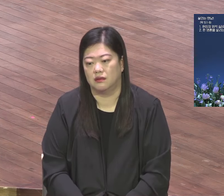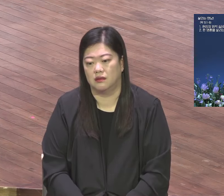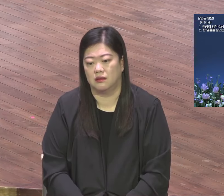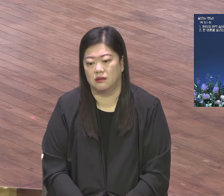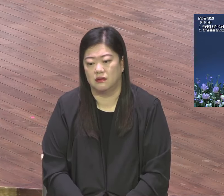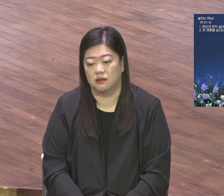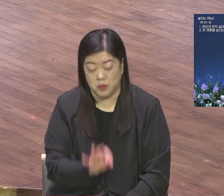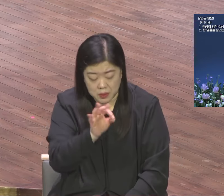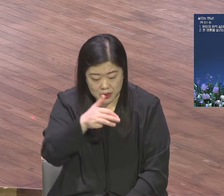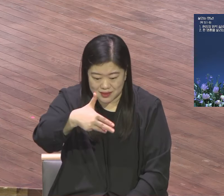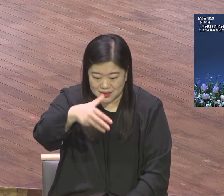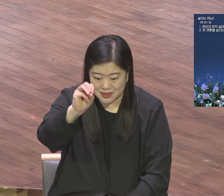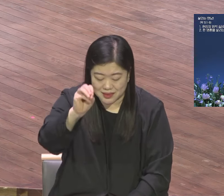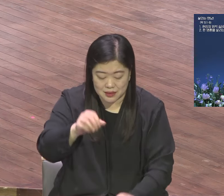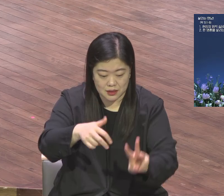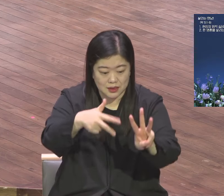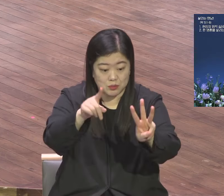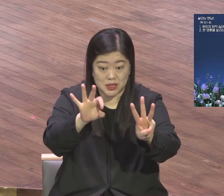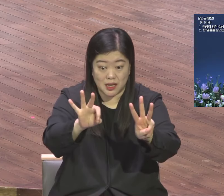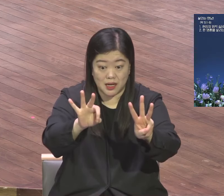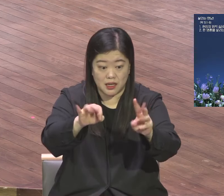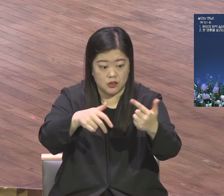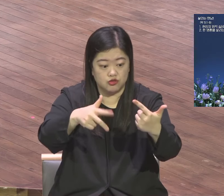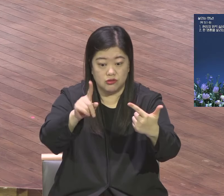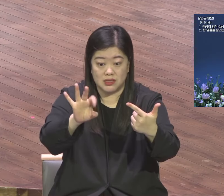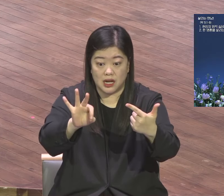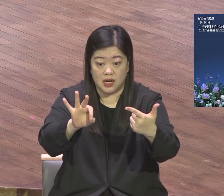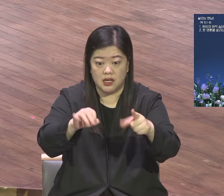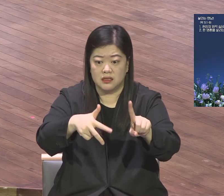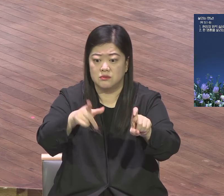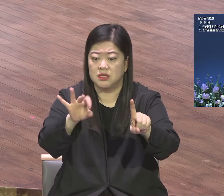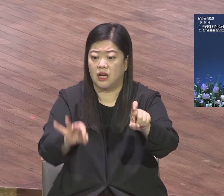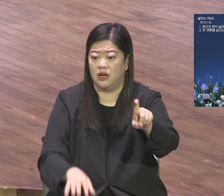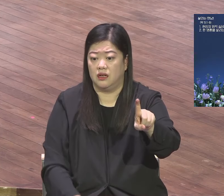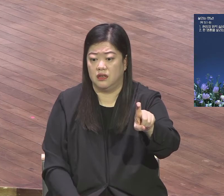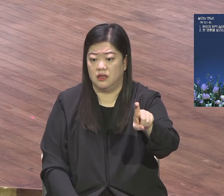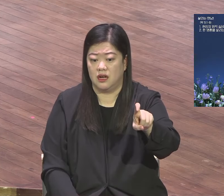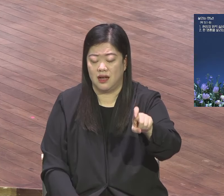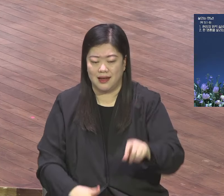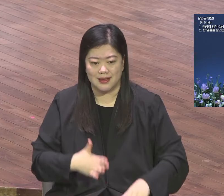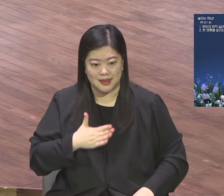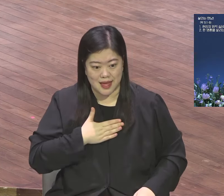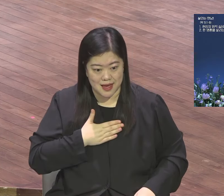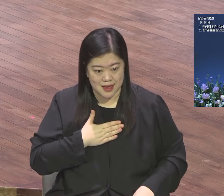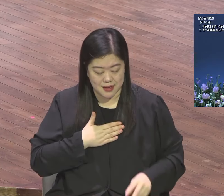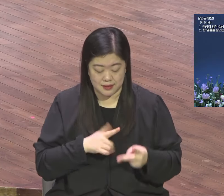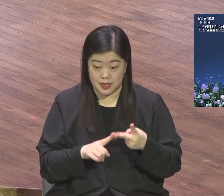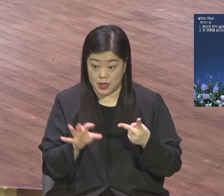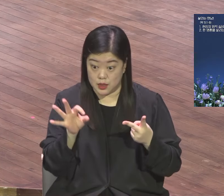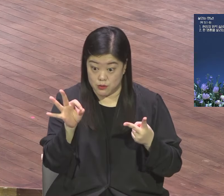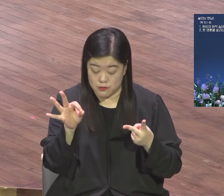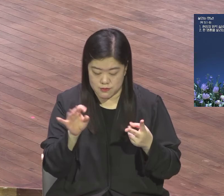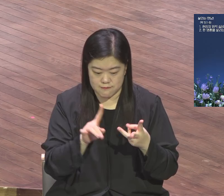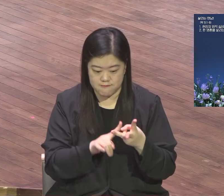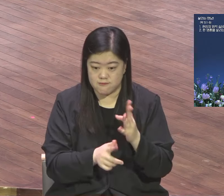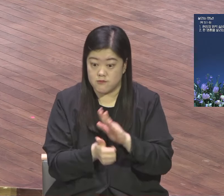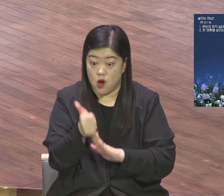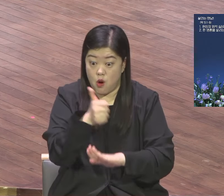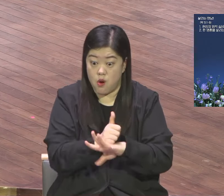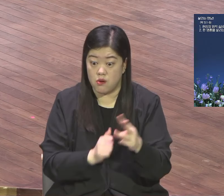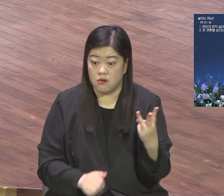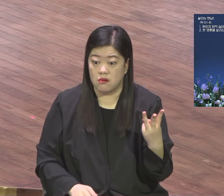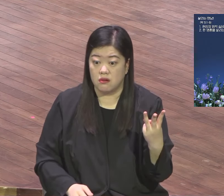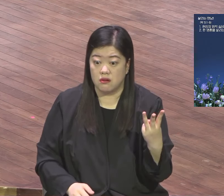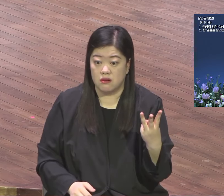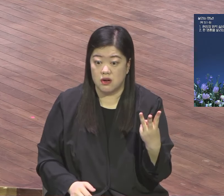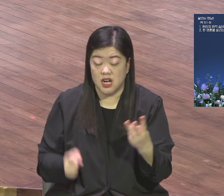6장, 11장이죠. 나 중심, 물질 중심, 세계, 세상 성공 중심에 사로잡히니까 뭐가 우선순위인지 그